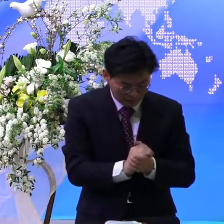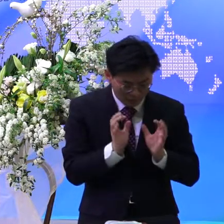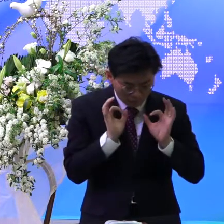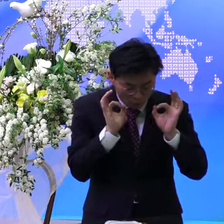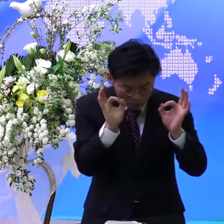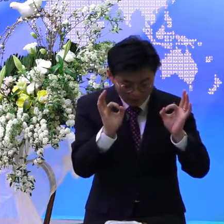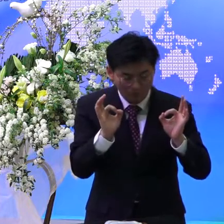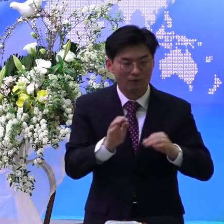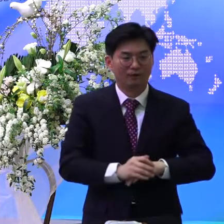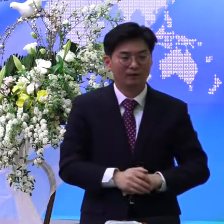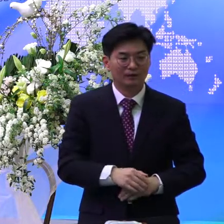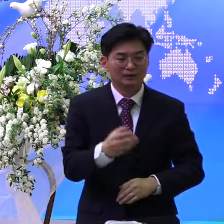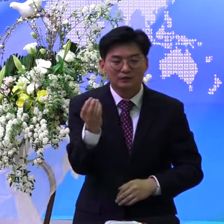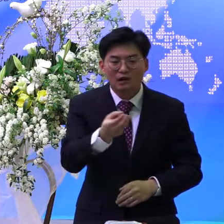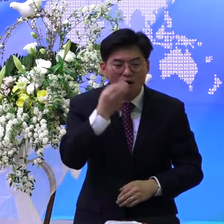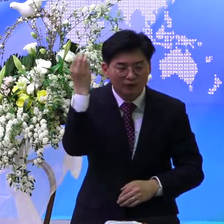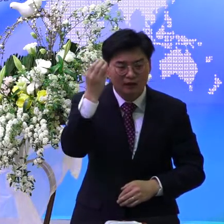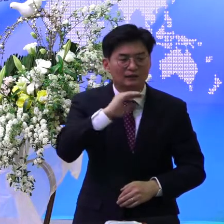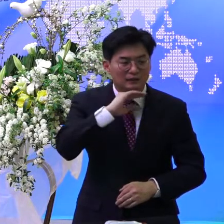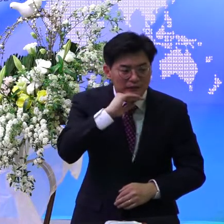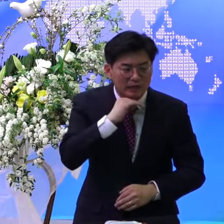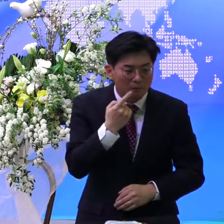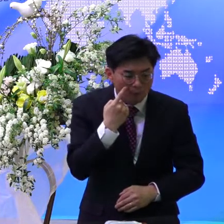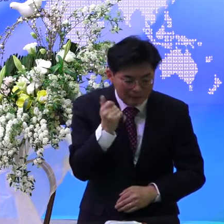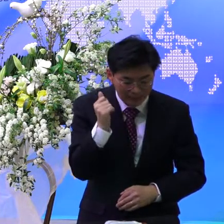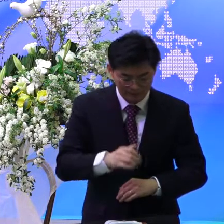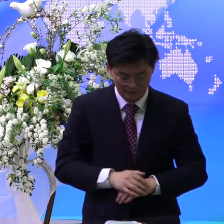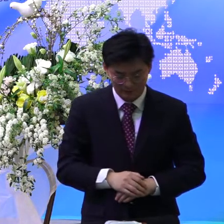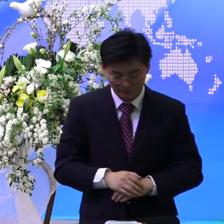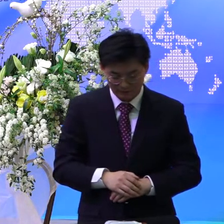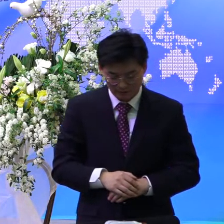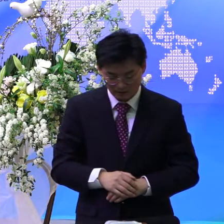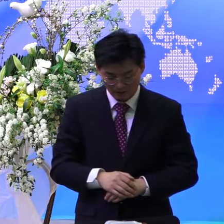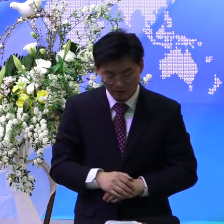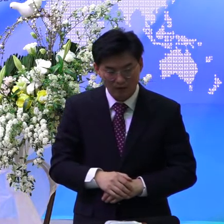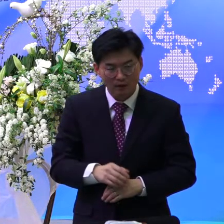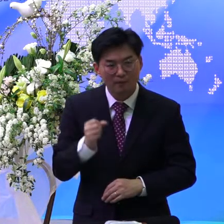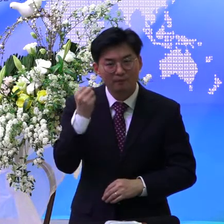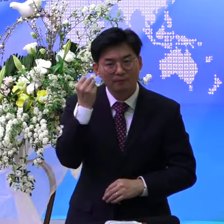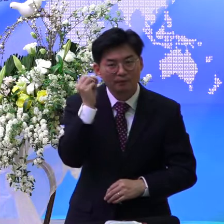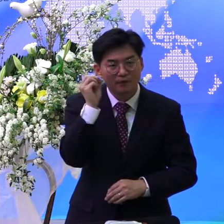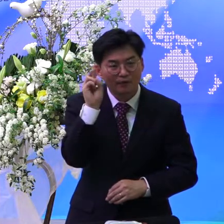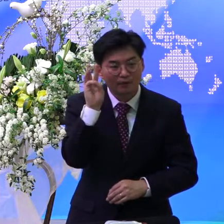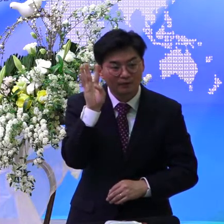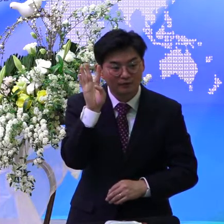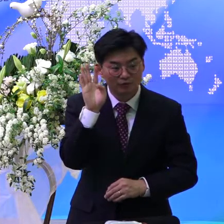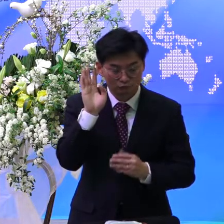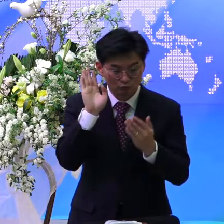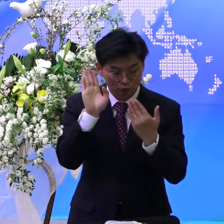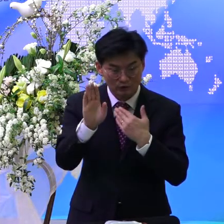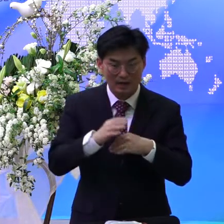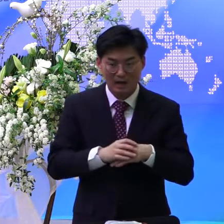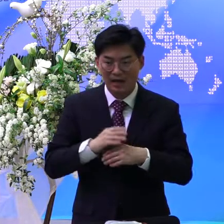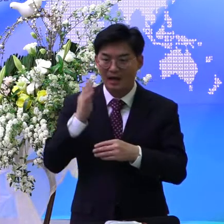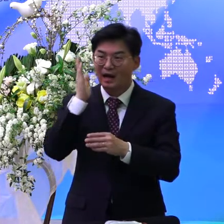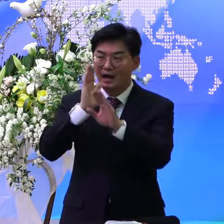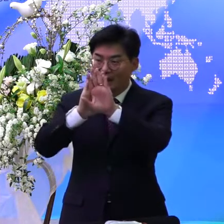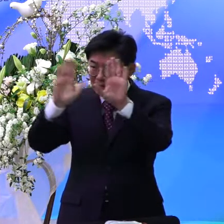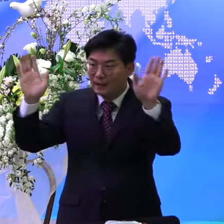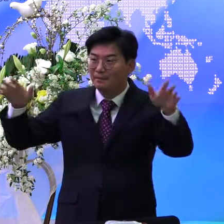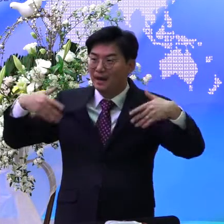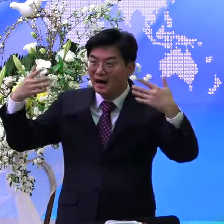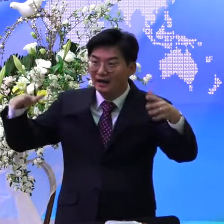오순절 날이 되었을 때에 갑자기 하늘로부터 호련히 급하고 강한 바람 같은 소리가 났고